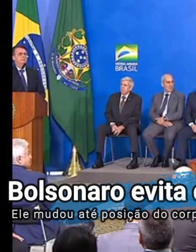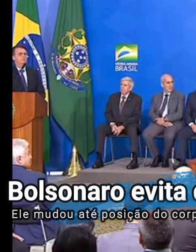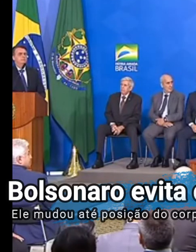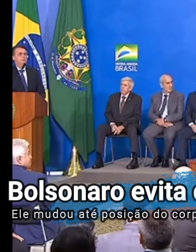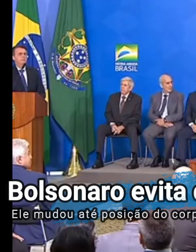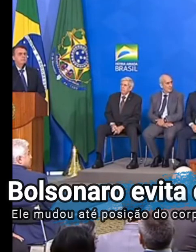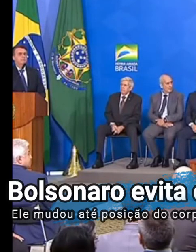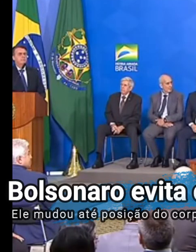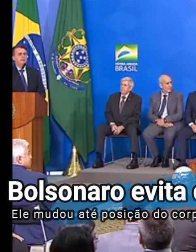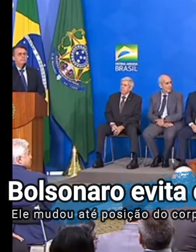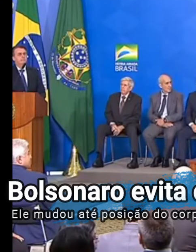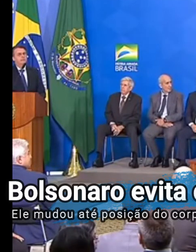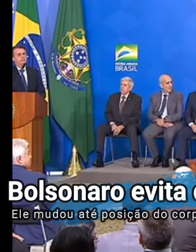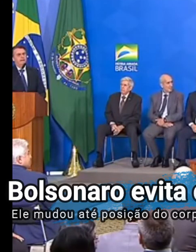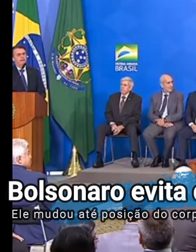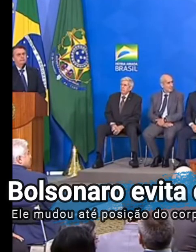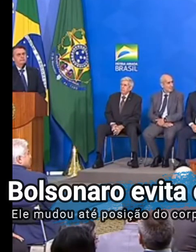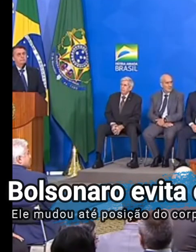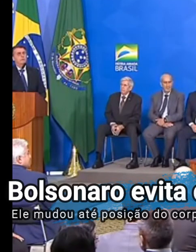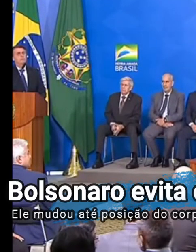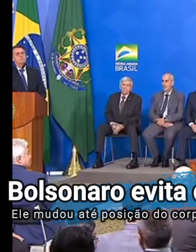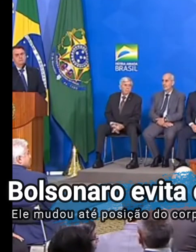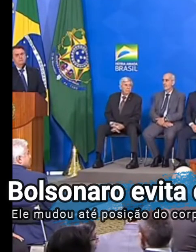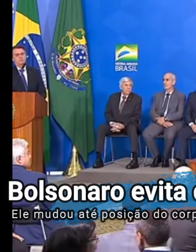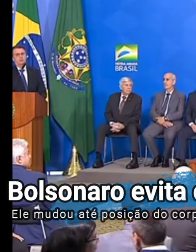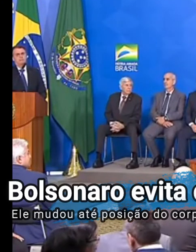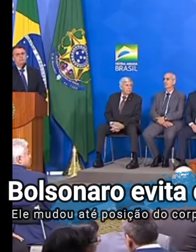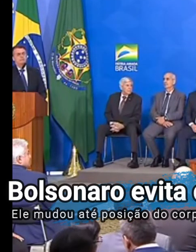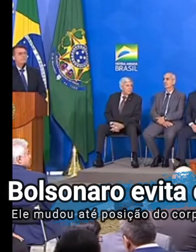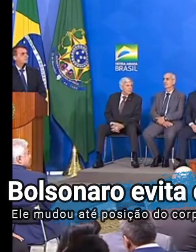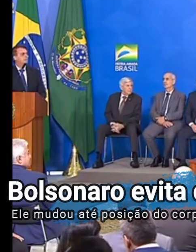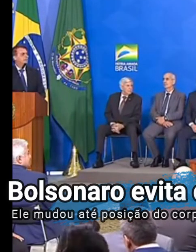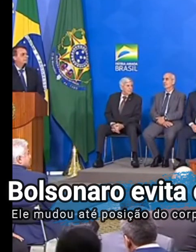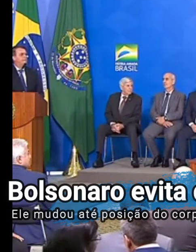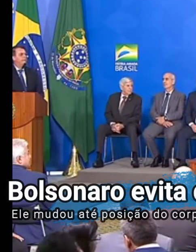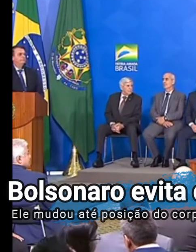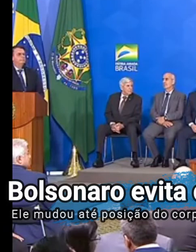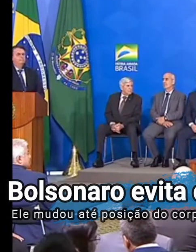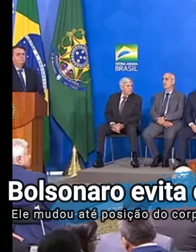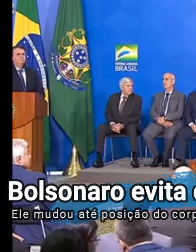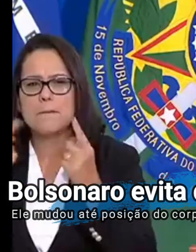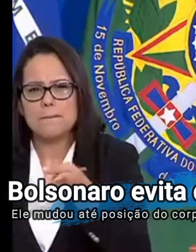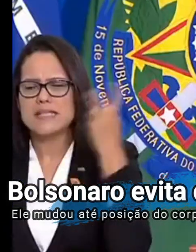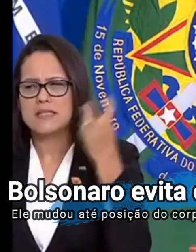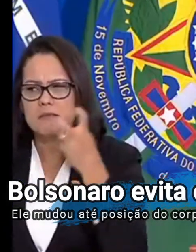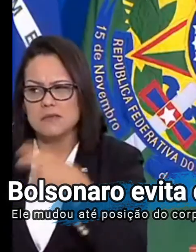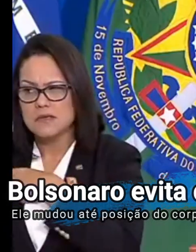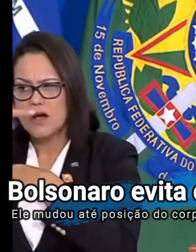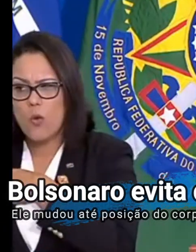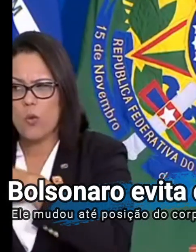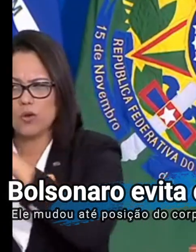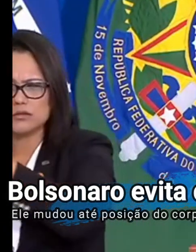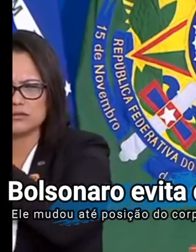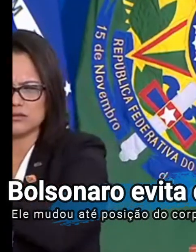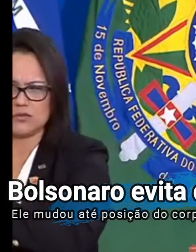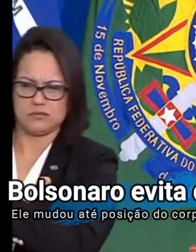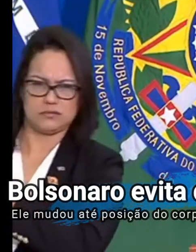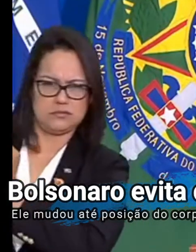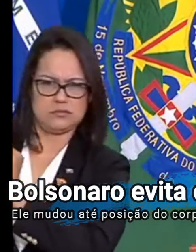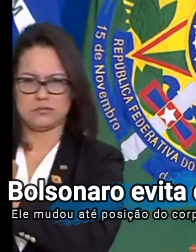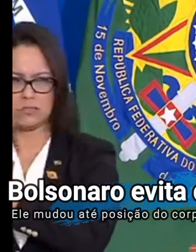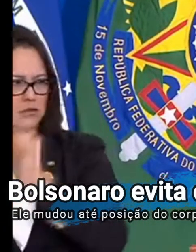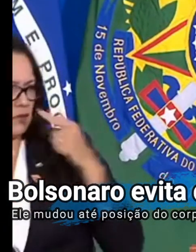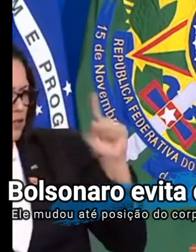e hora para o semblante de garotada em outras escolas a gente nota uma diferença não há aqui qualquer